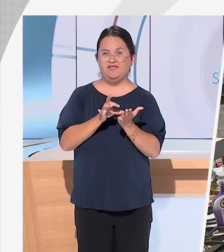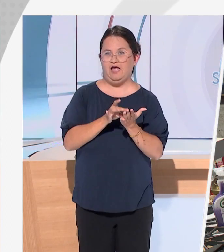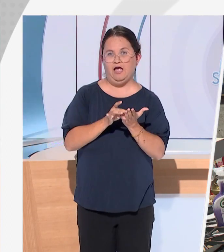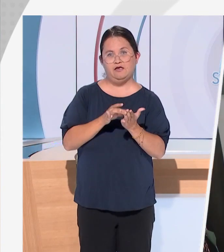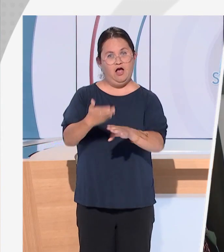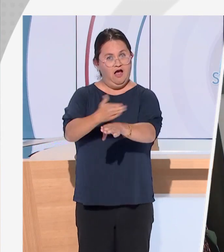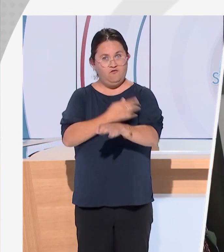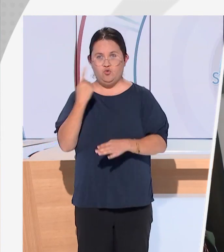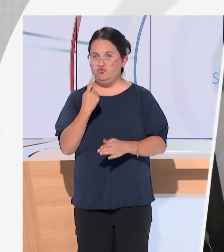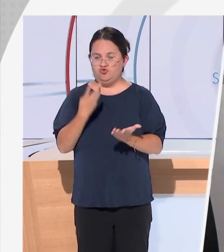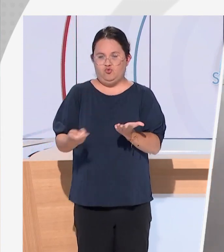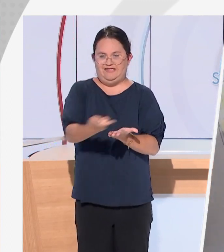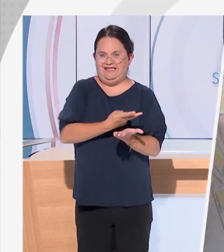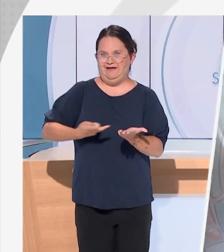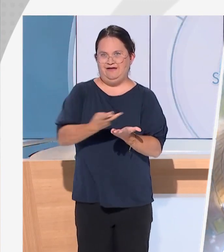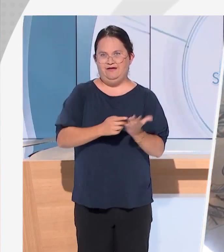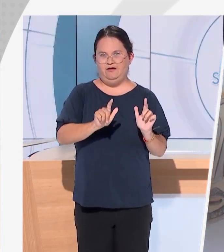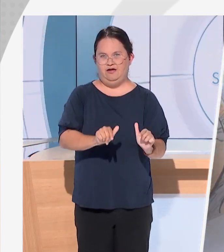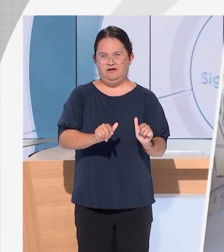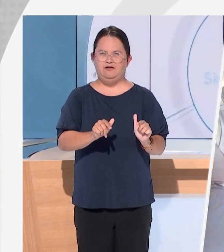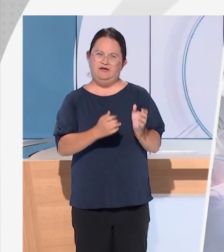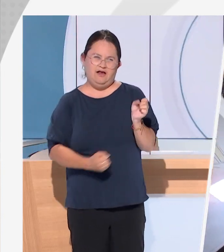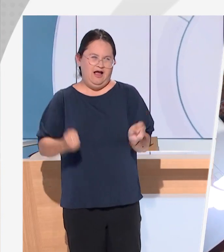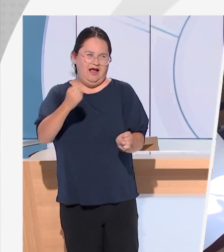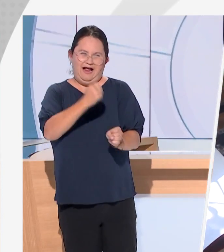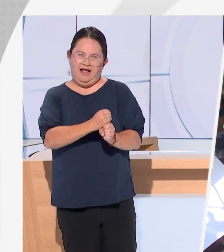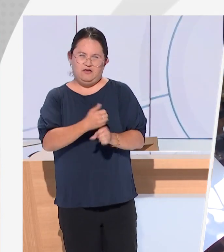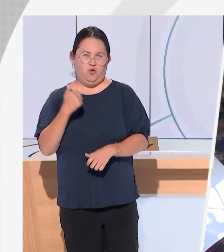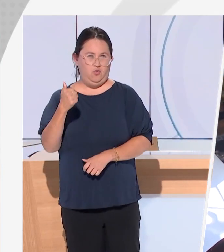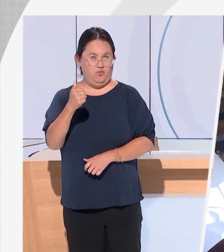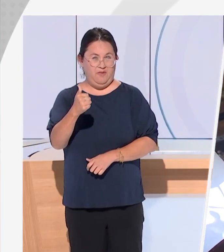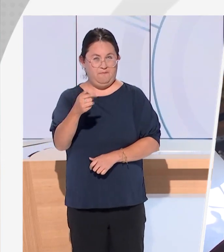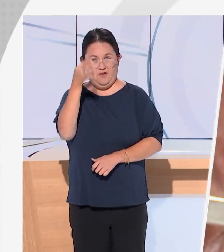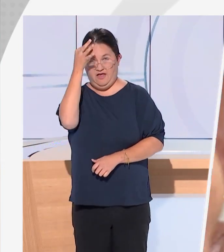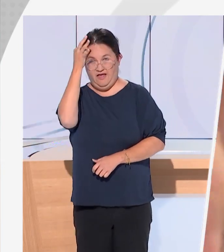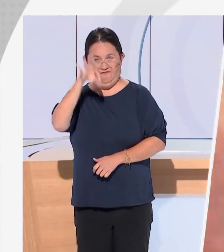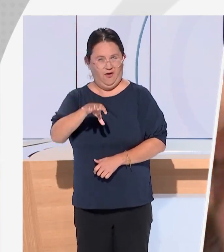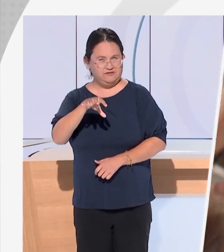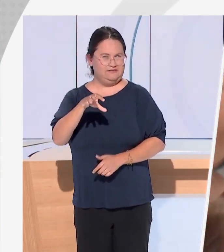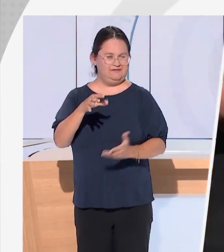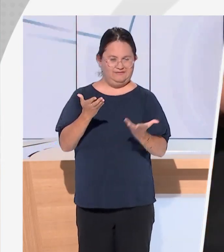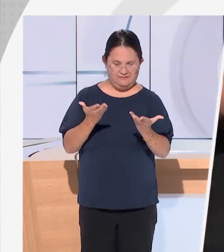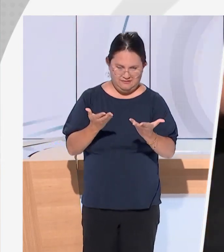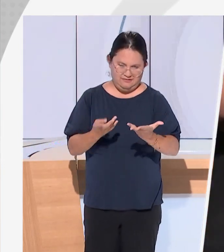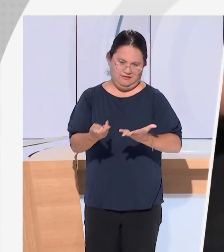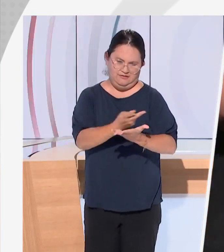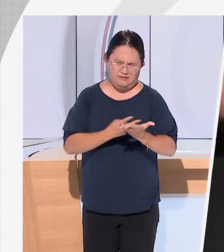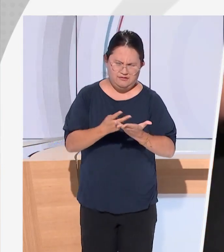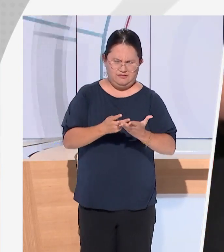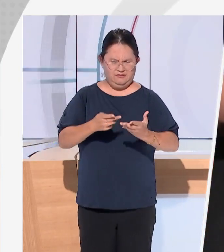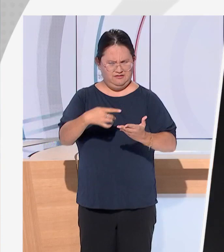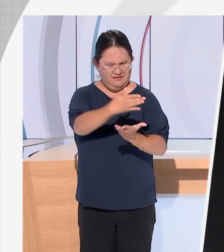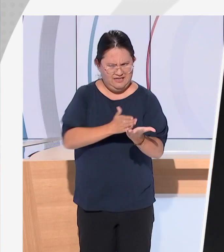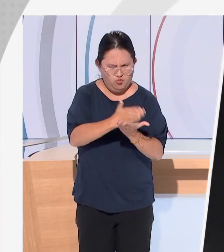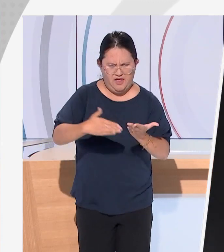dessin. Ici, une création en dalle de verre imaginée par cet artisan d'art. Découper, tailler,